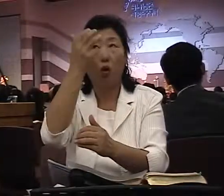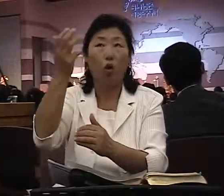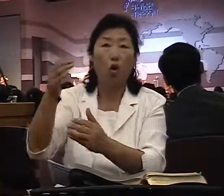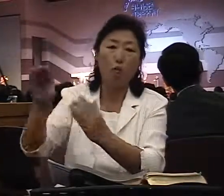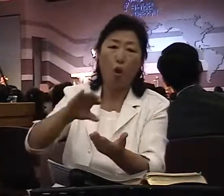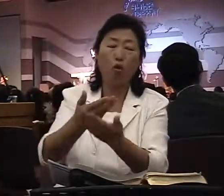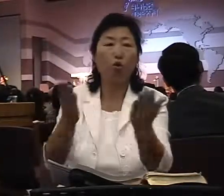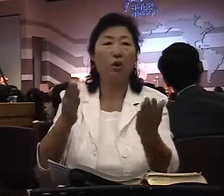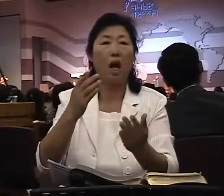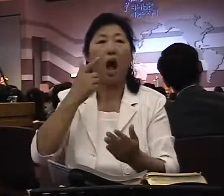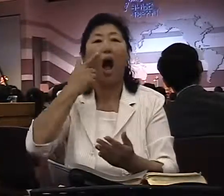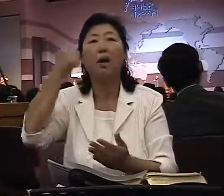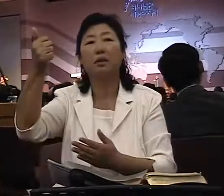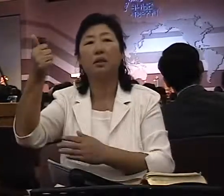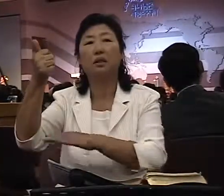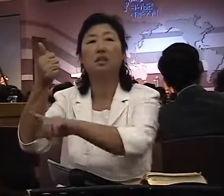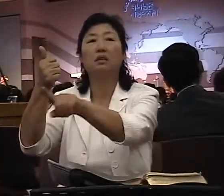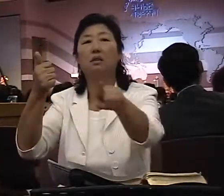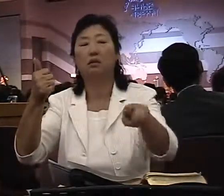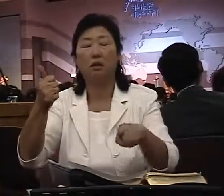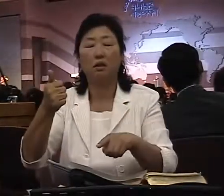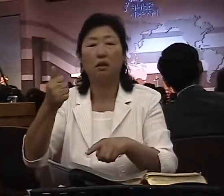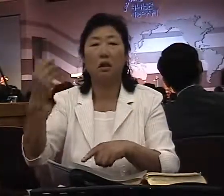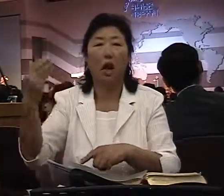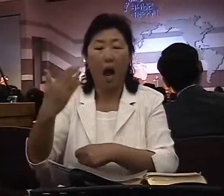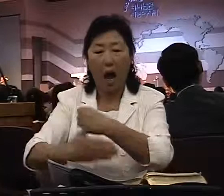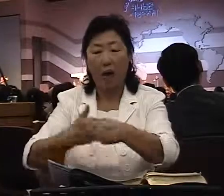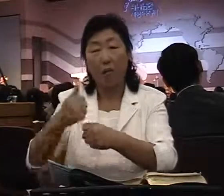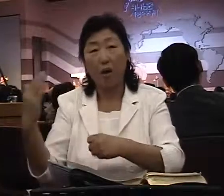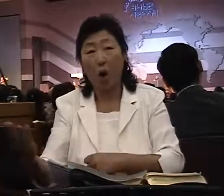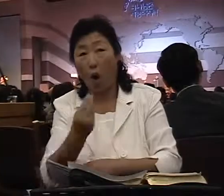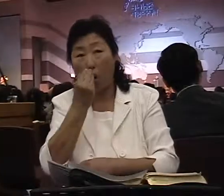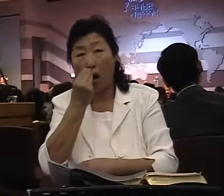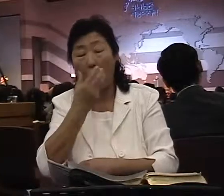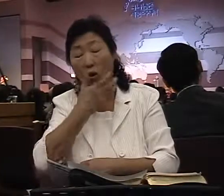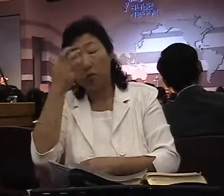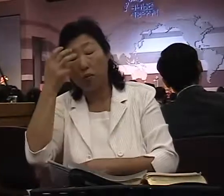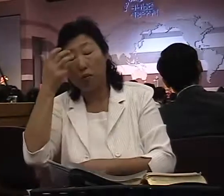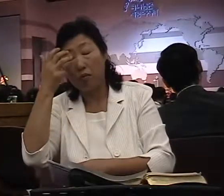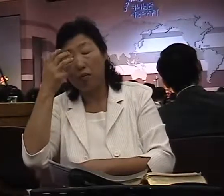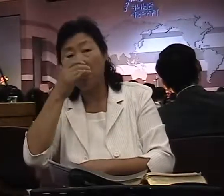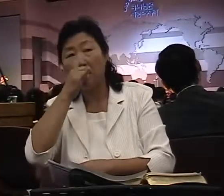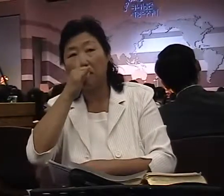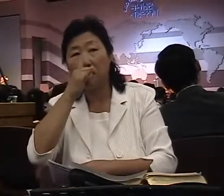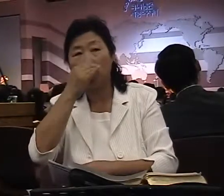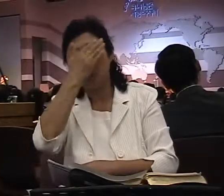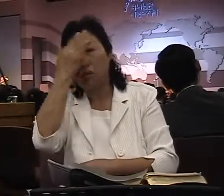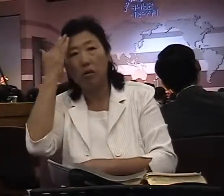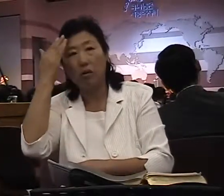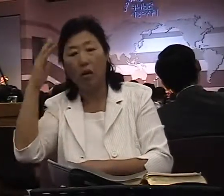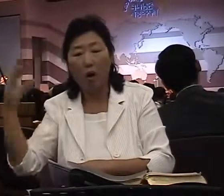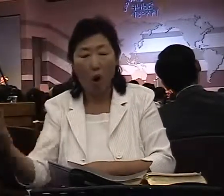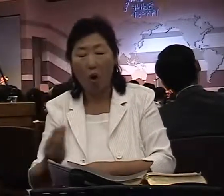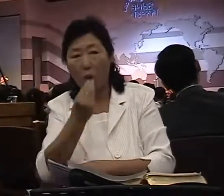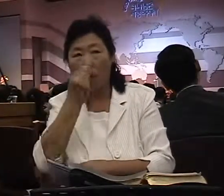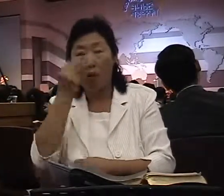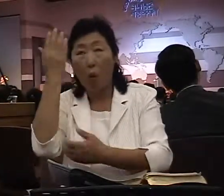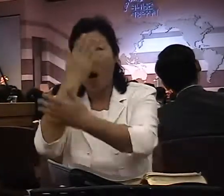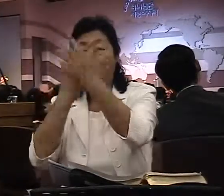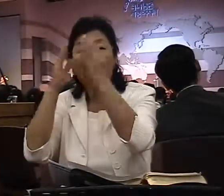아비들은 그 거룩한 하나님의 꿈을 꿀 것이며 청년들은 거룩한 환상을 볼 것이며